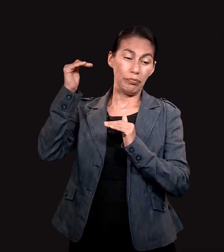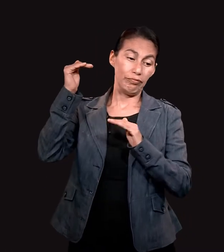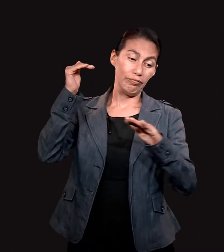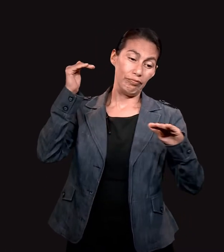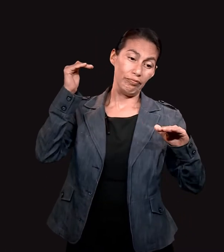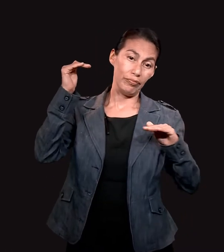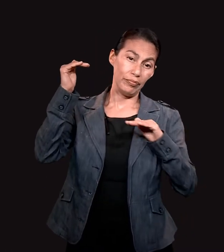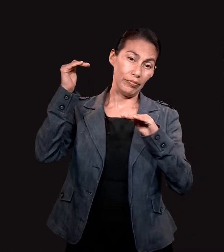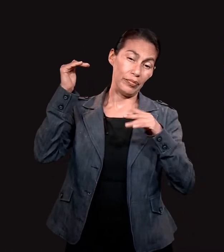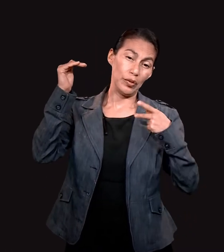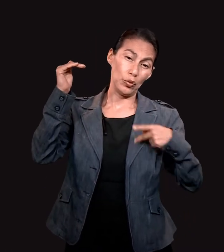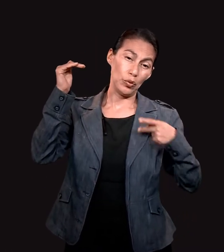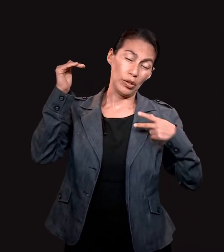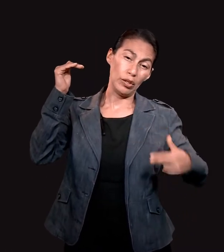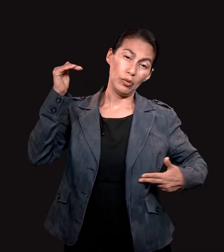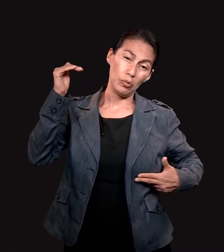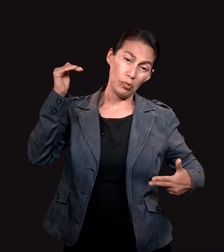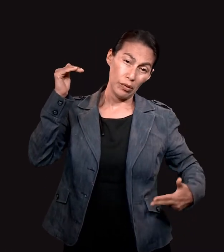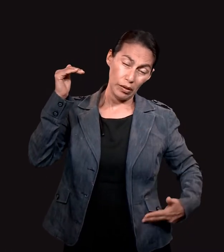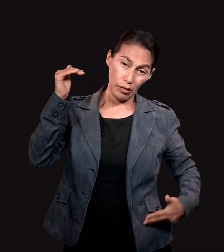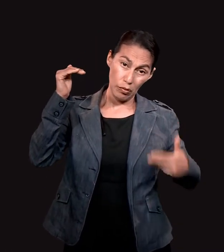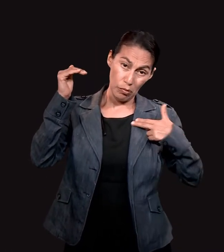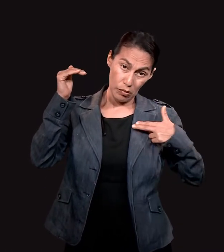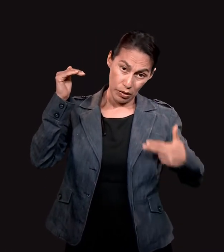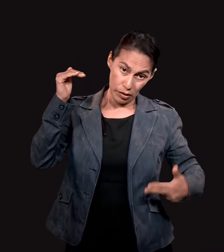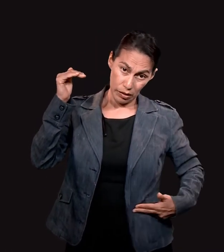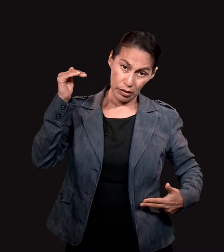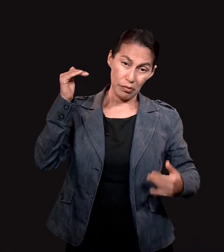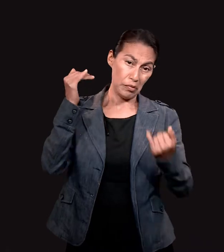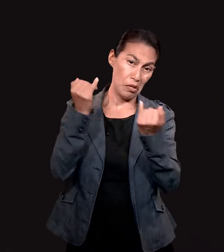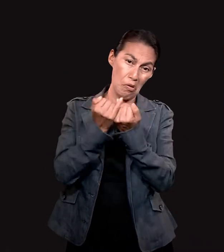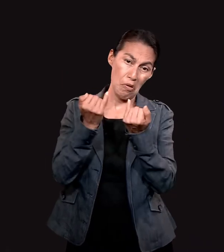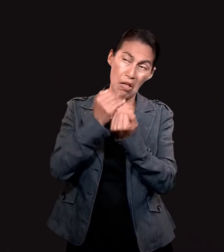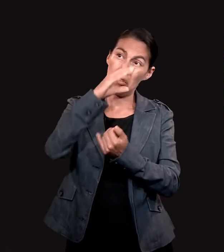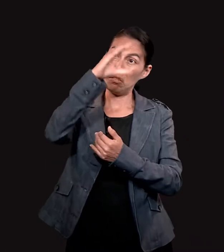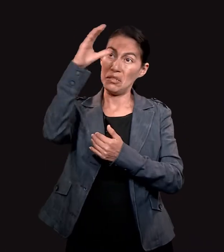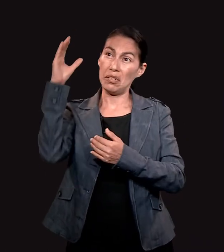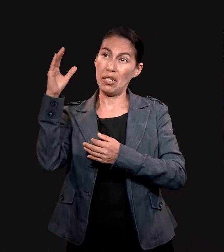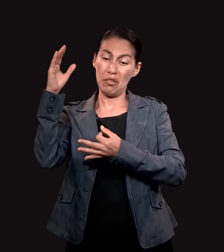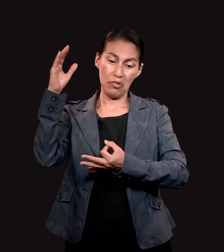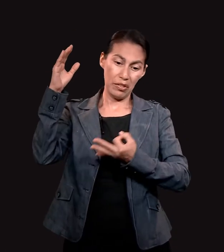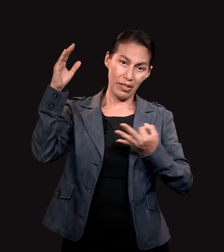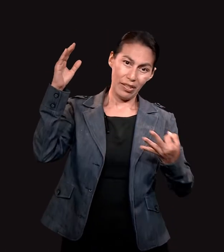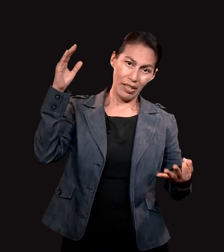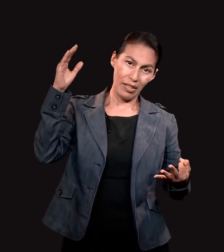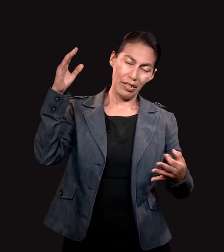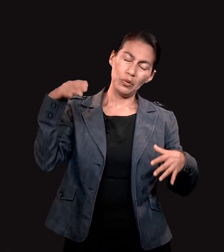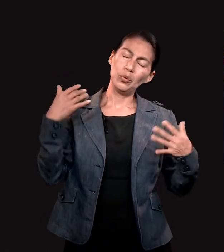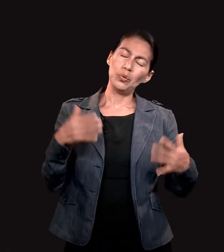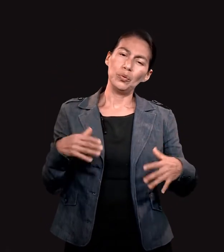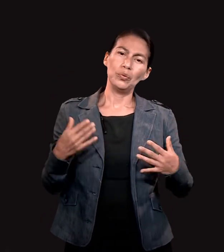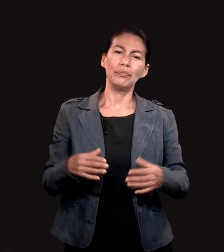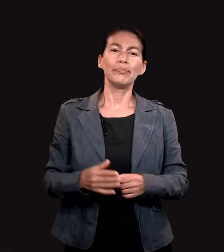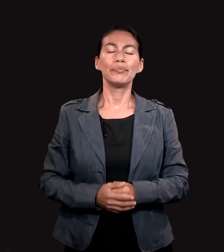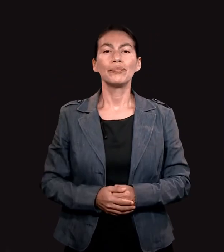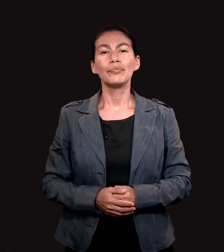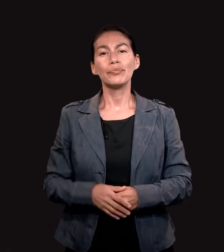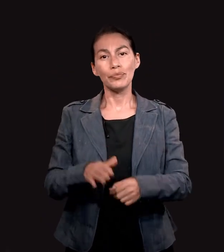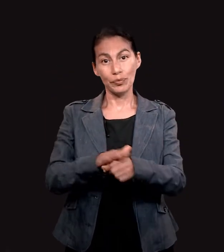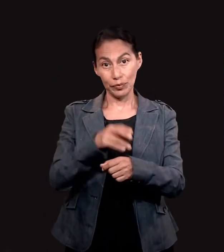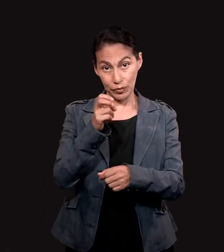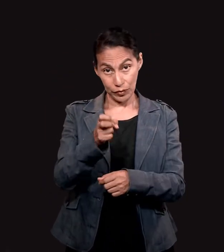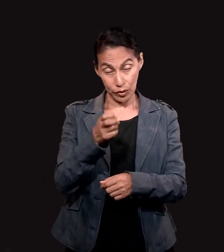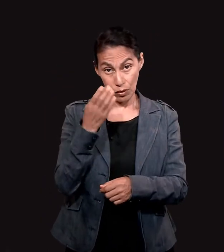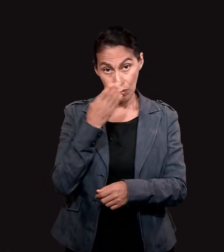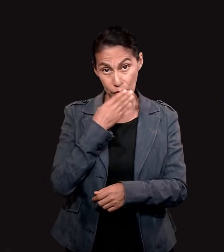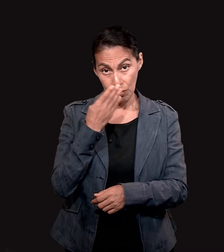los pensamientos y caminos del ser humano, como el cielo es más alto que la tierra. Por eso, la Biblia